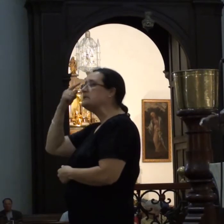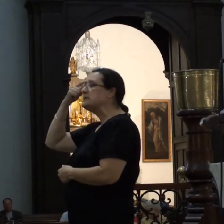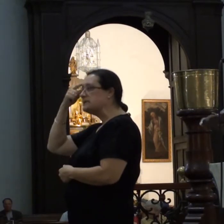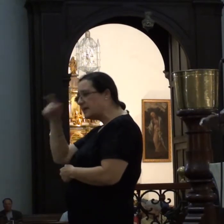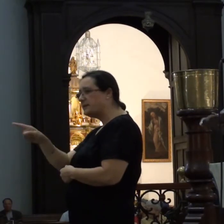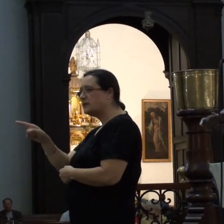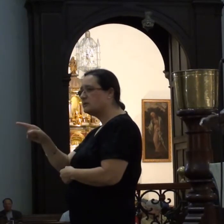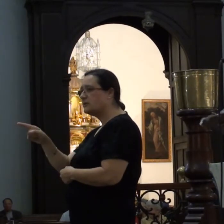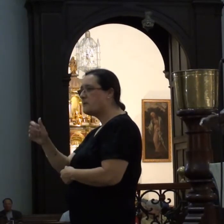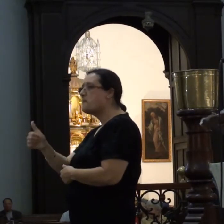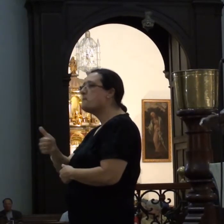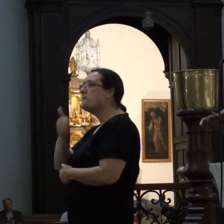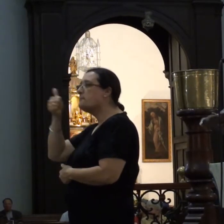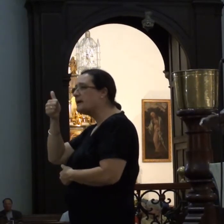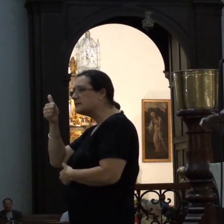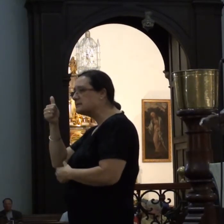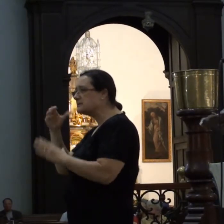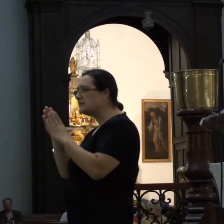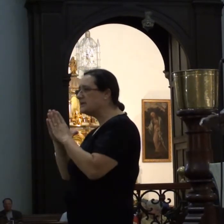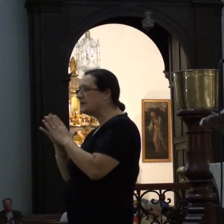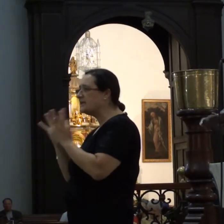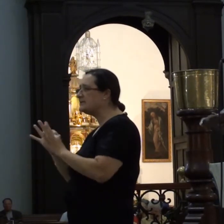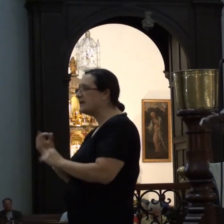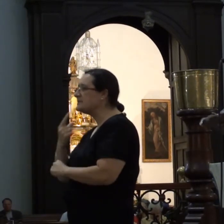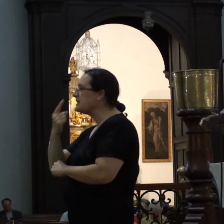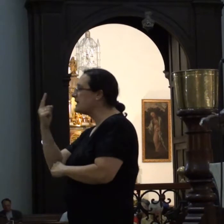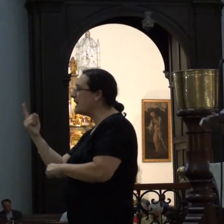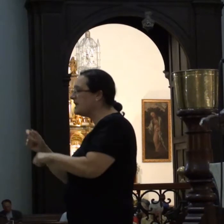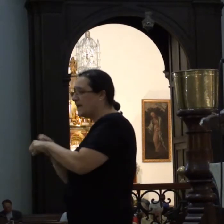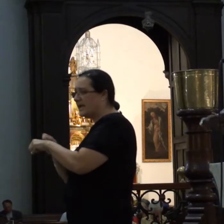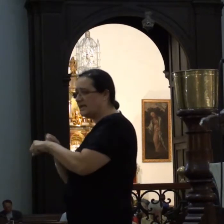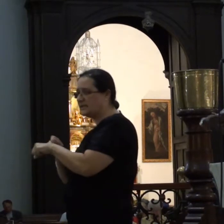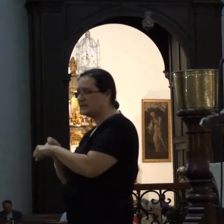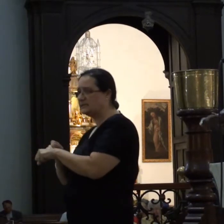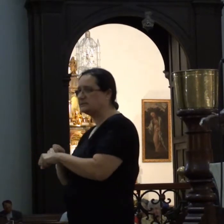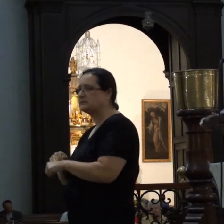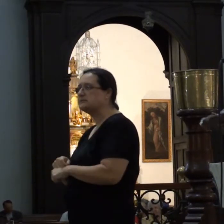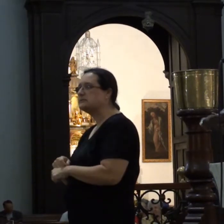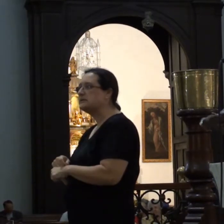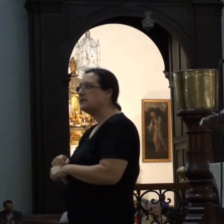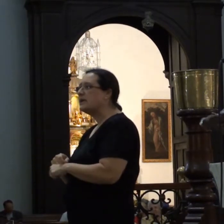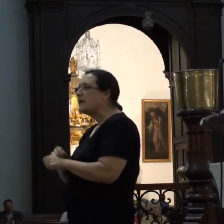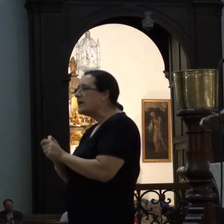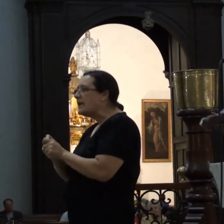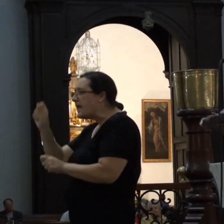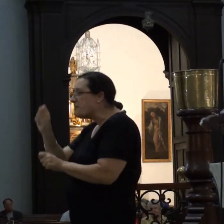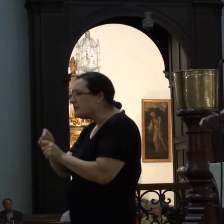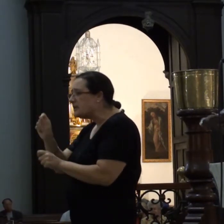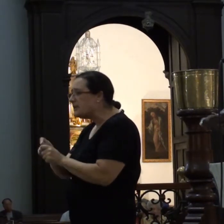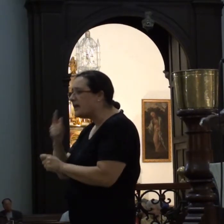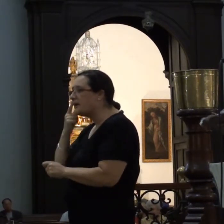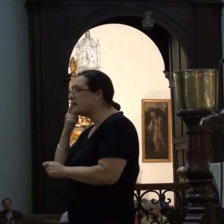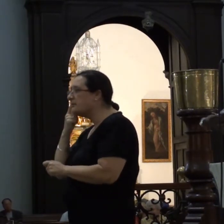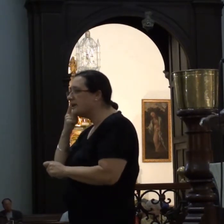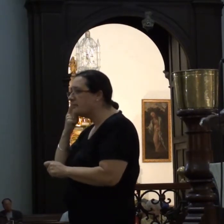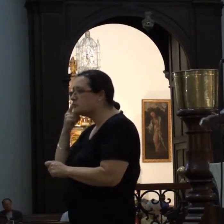que más eclesial es cada carisma en la medida en que dirija su mirada al